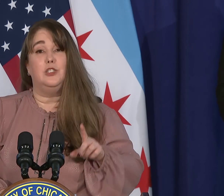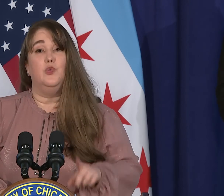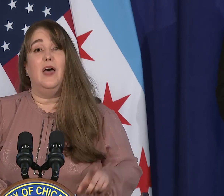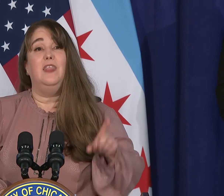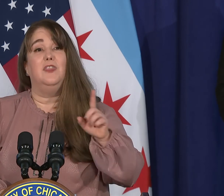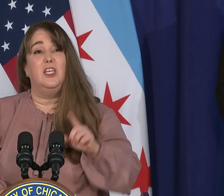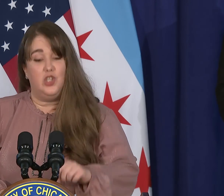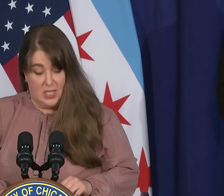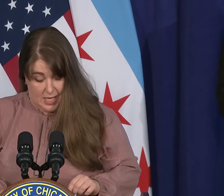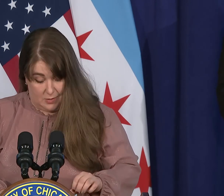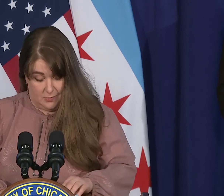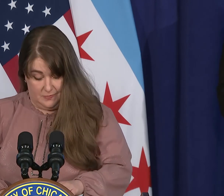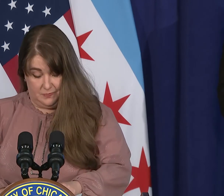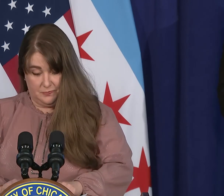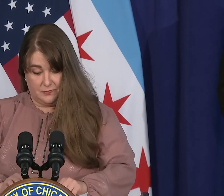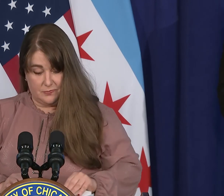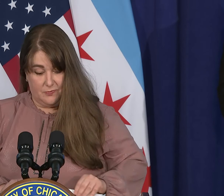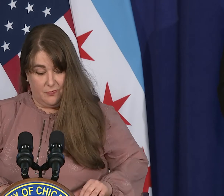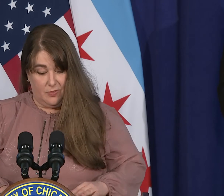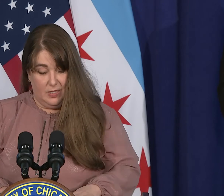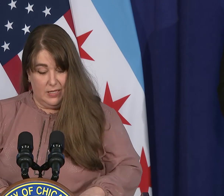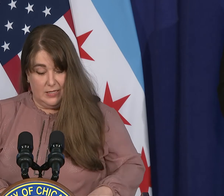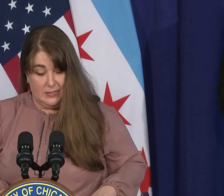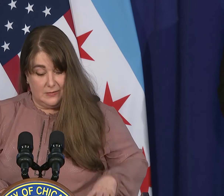y la ciudad de Chicago.